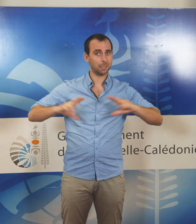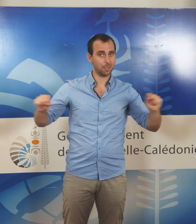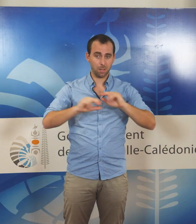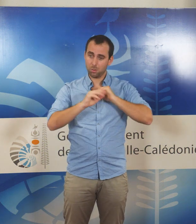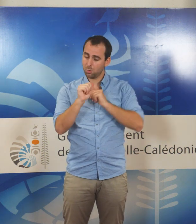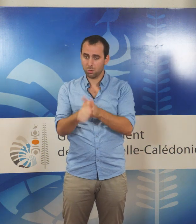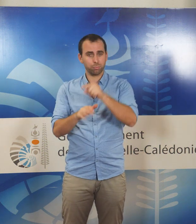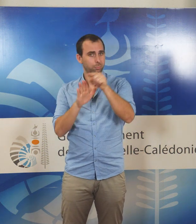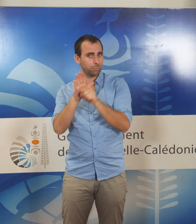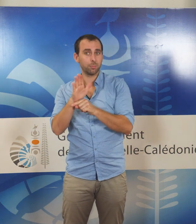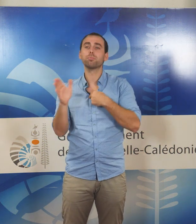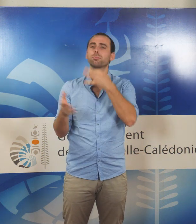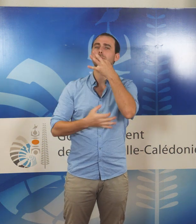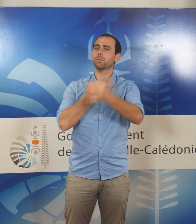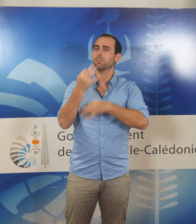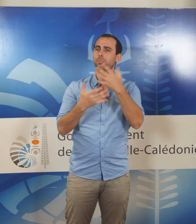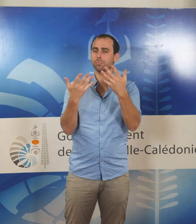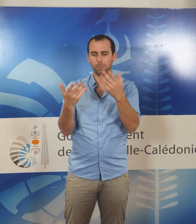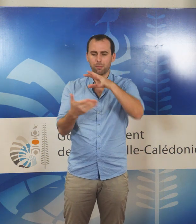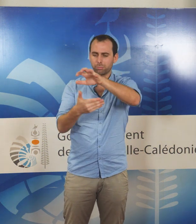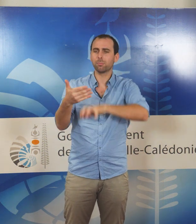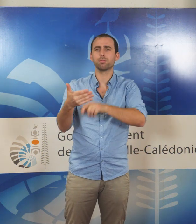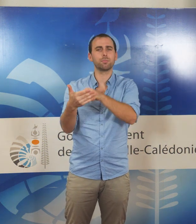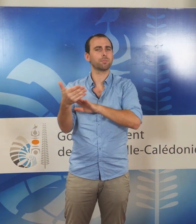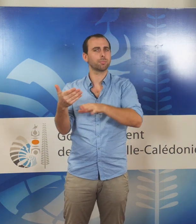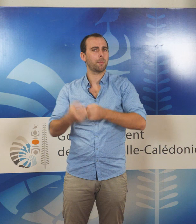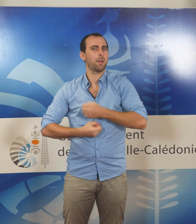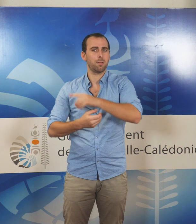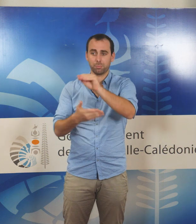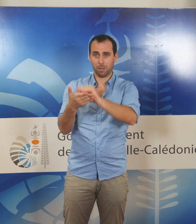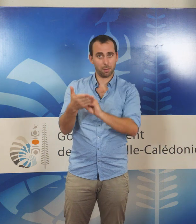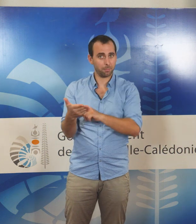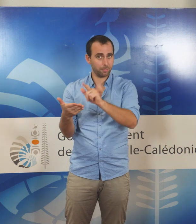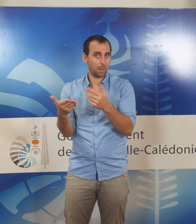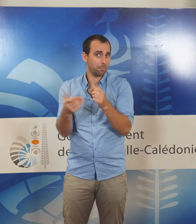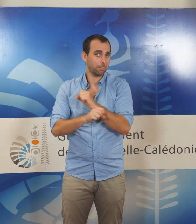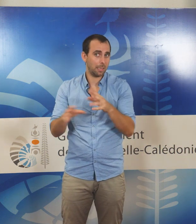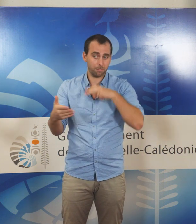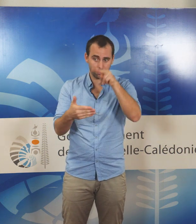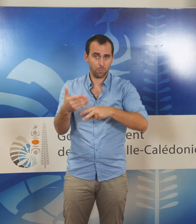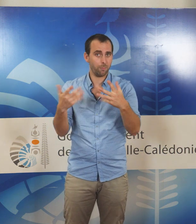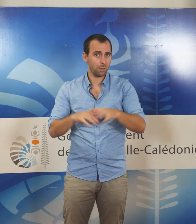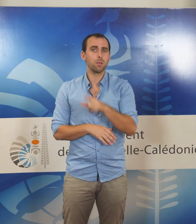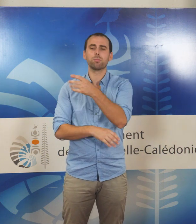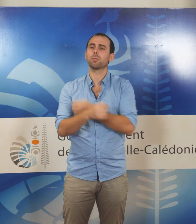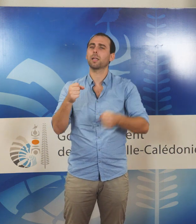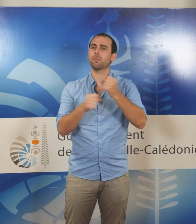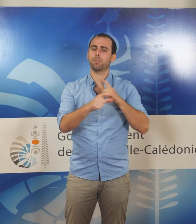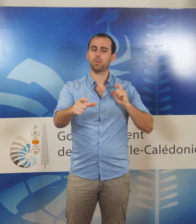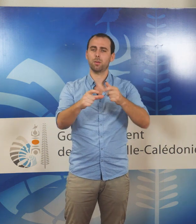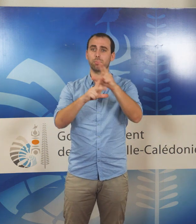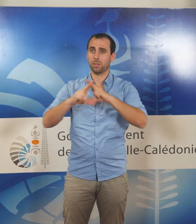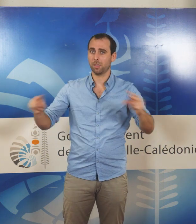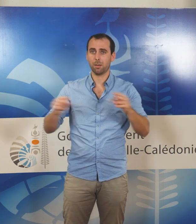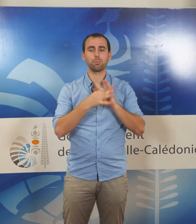différents communiqués de presse que j'ai pu lire, mettre en place des procédures sanitaires en collaboration avec les forces armées et avec